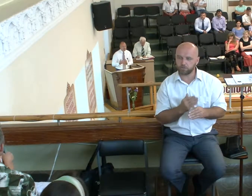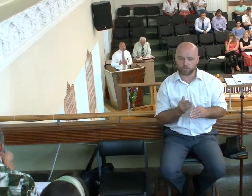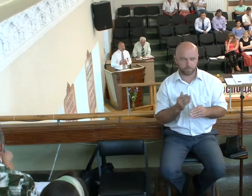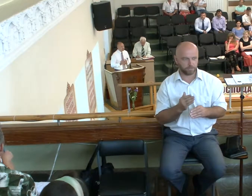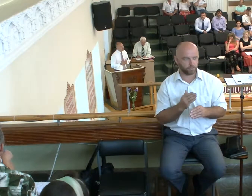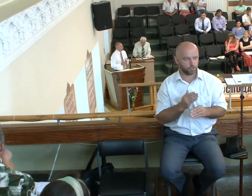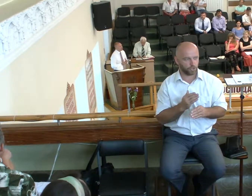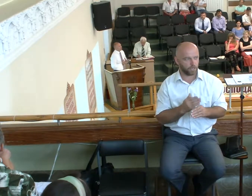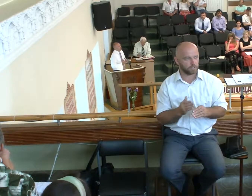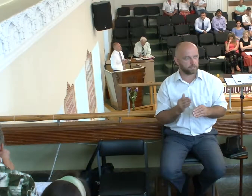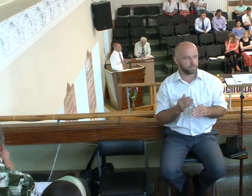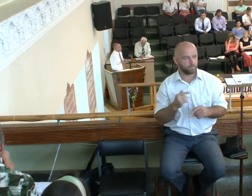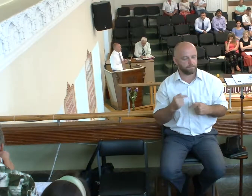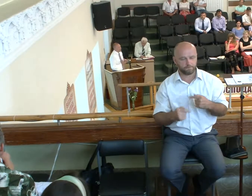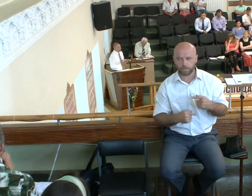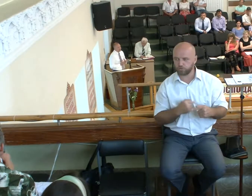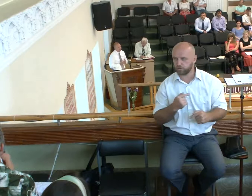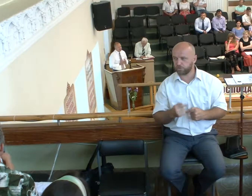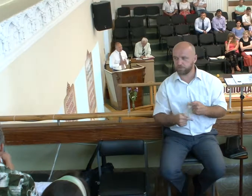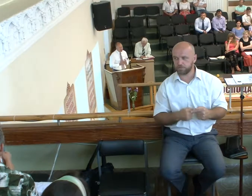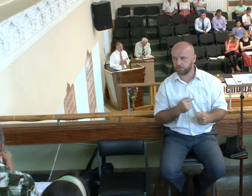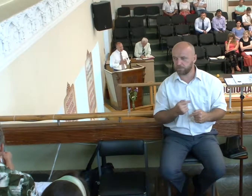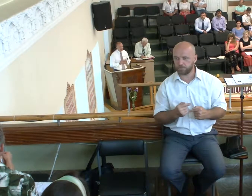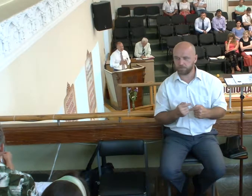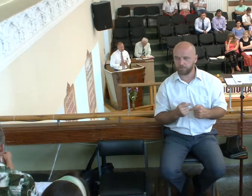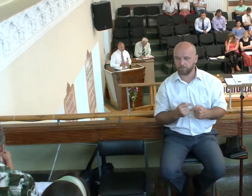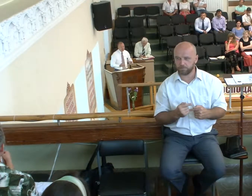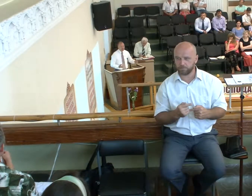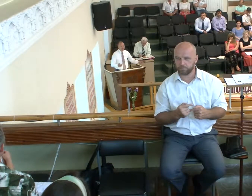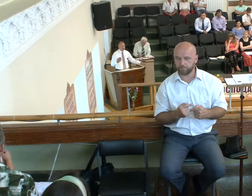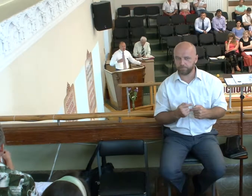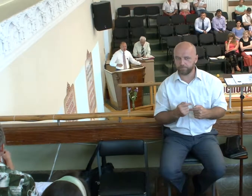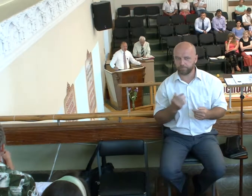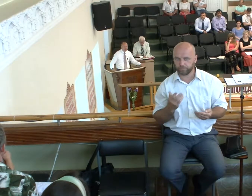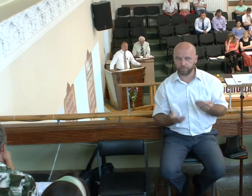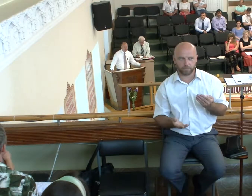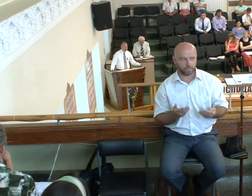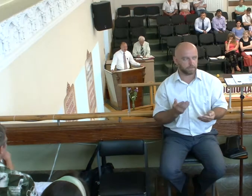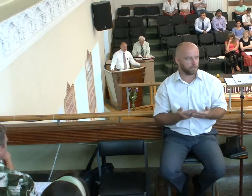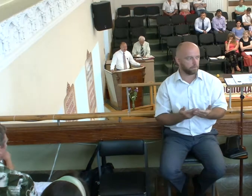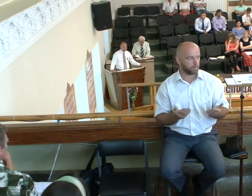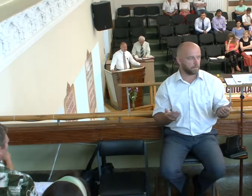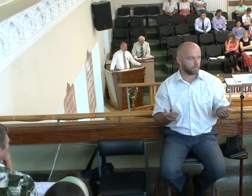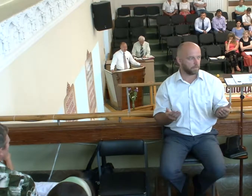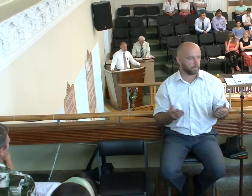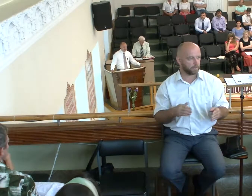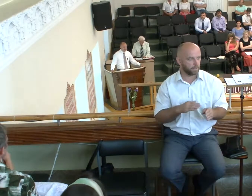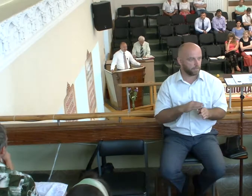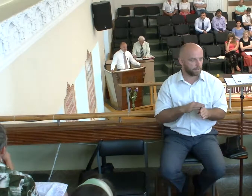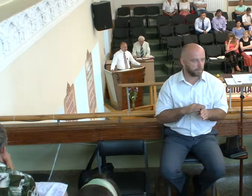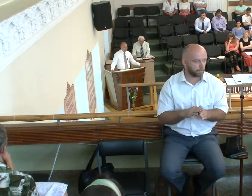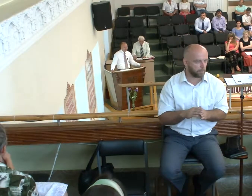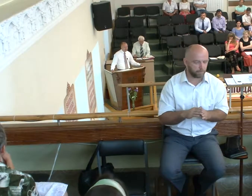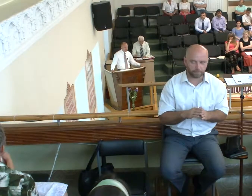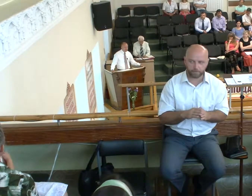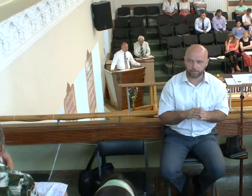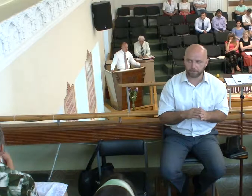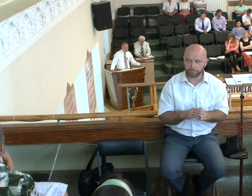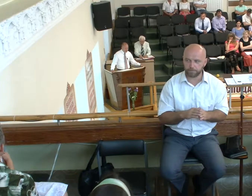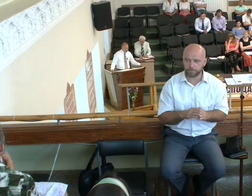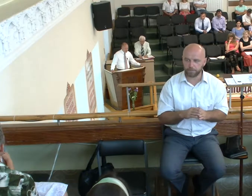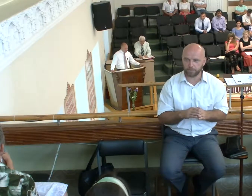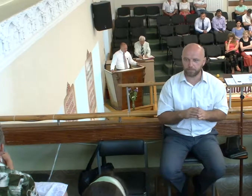составляющая вечности, которую невозможно отнять у нас, если мы наполняемся самим Иисусом